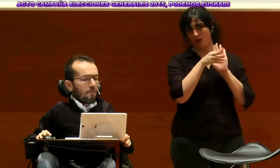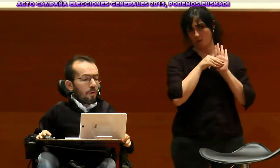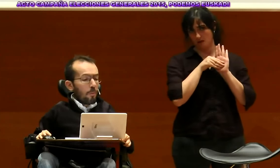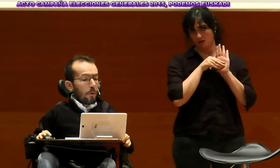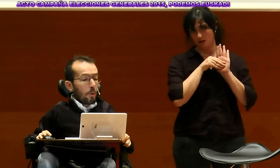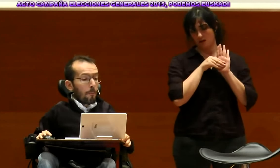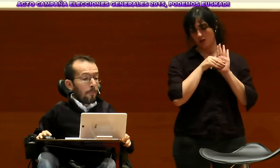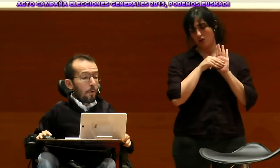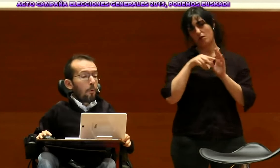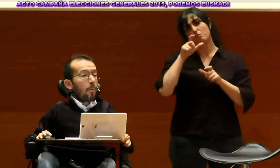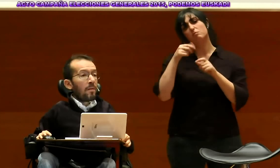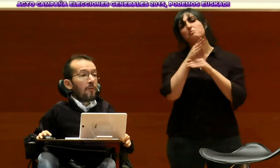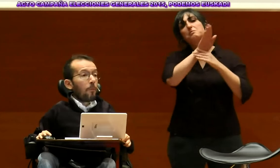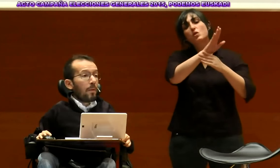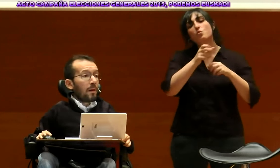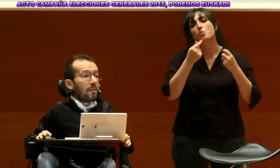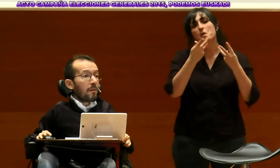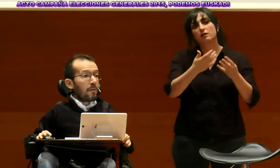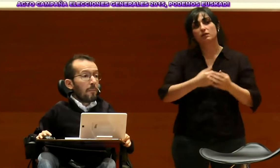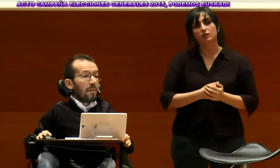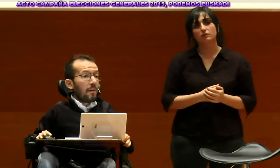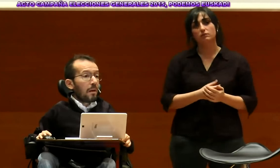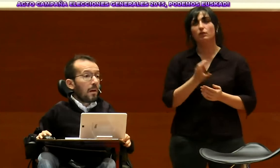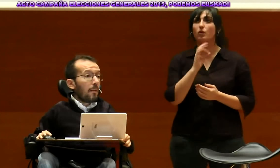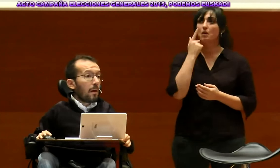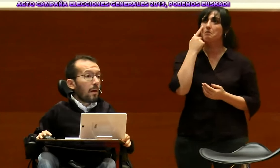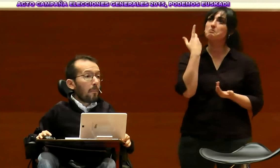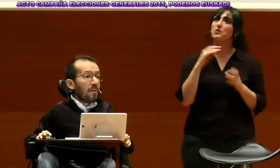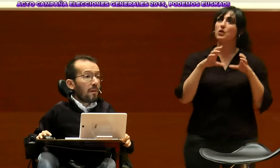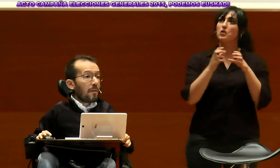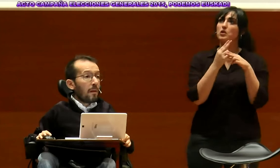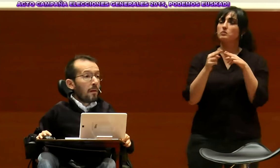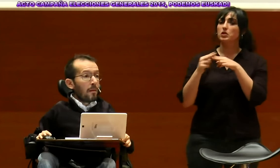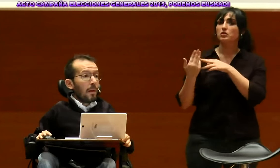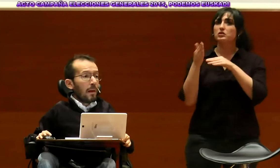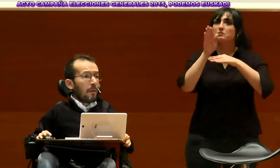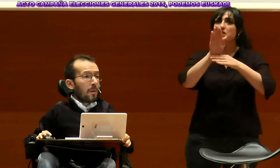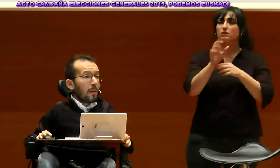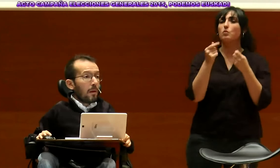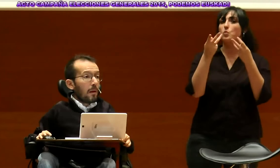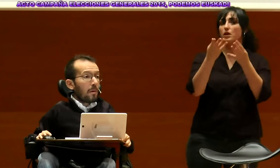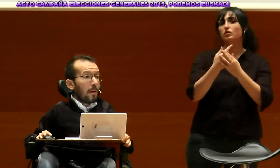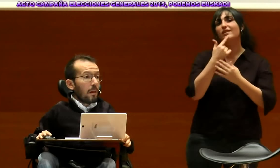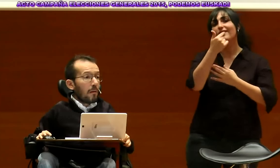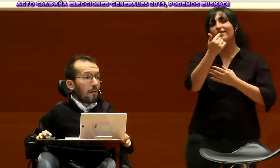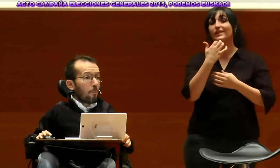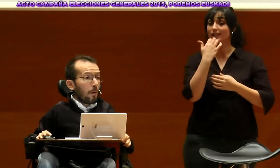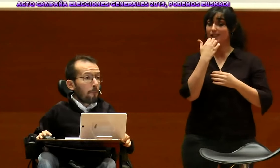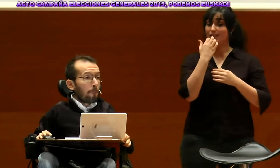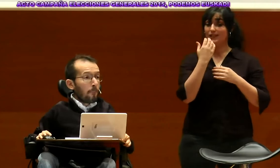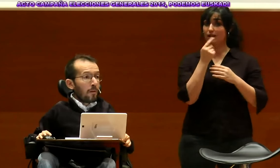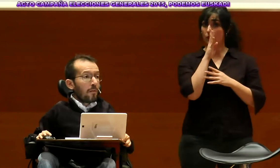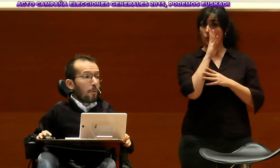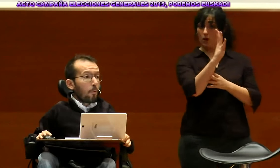en la Constitución, o cuántas fuerzas se presentan que diga que el presidente tenía que dimitir a mitad de